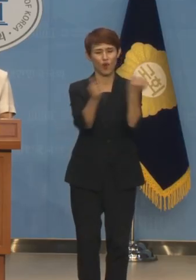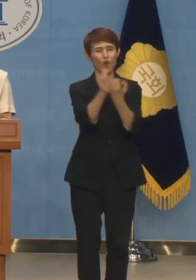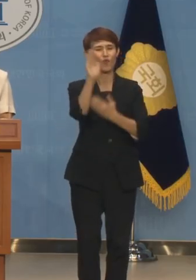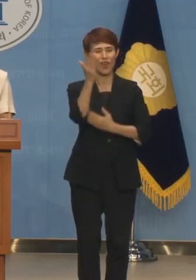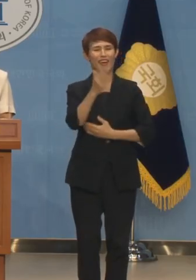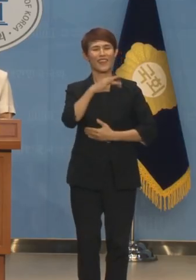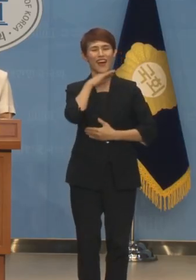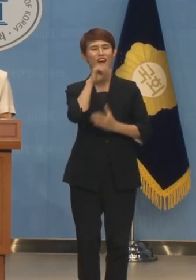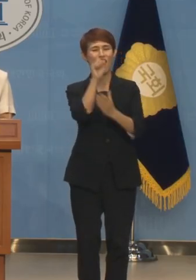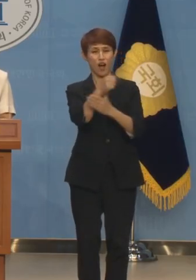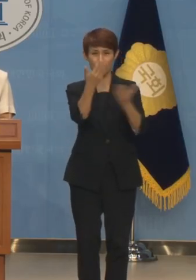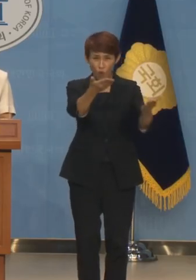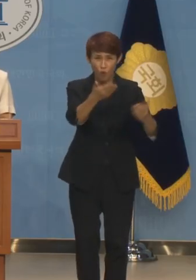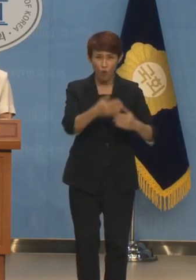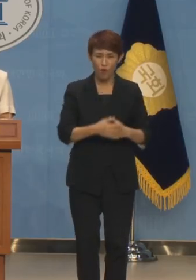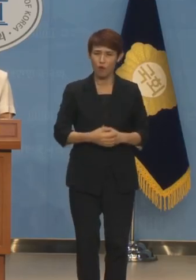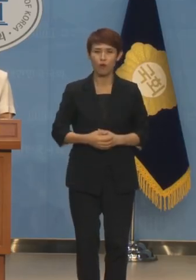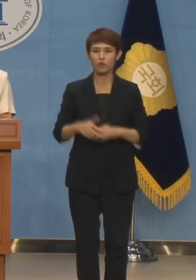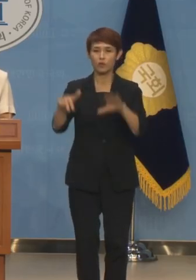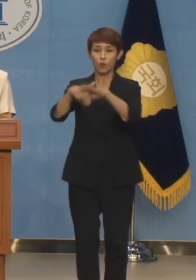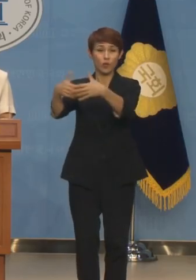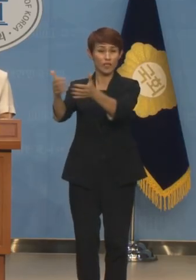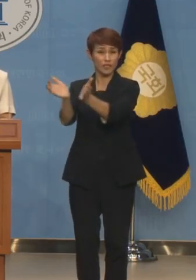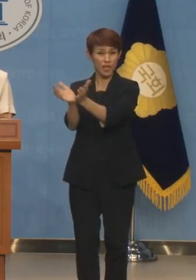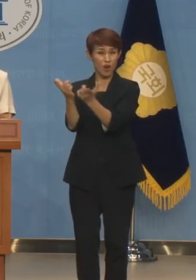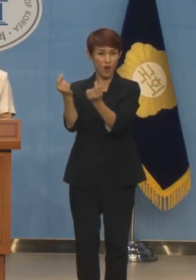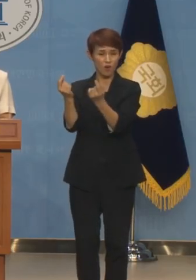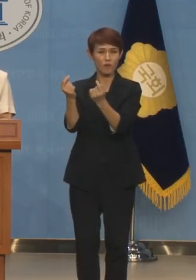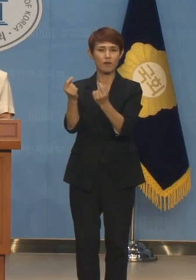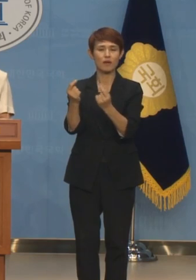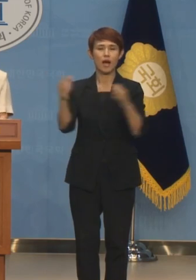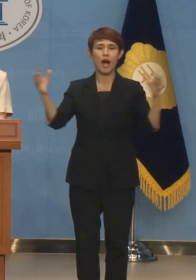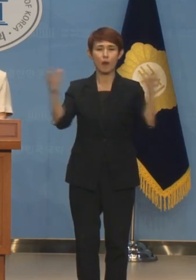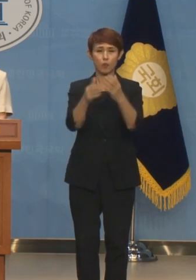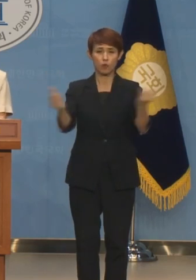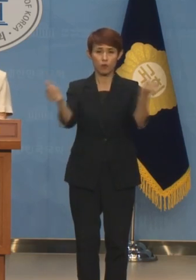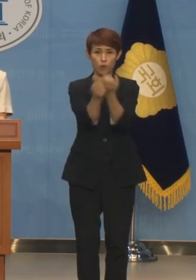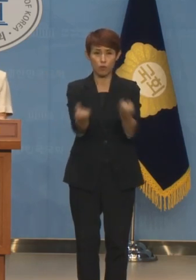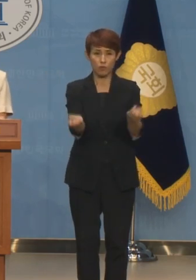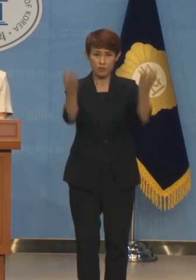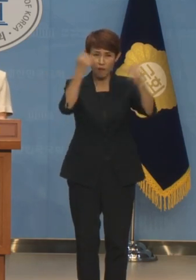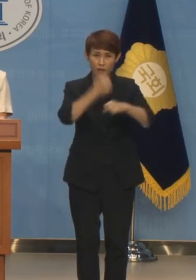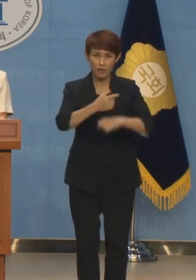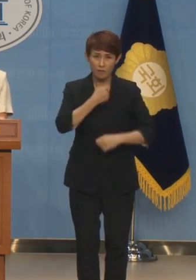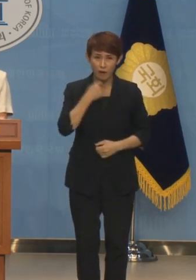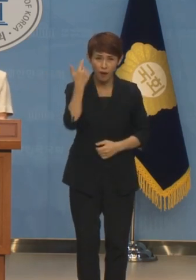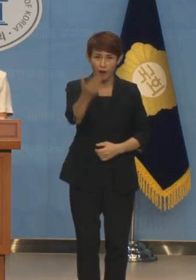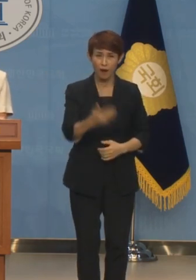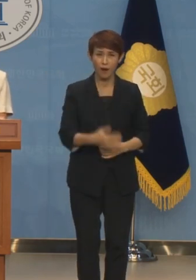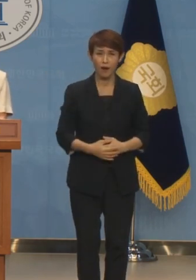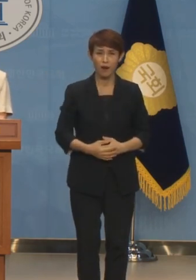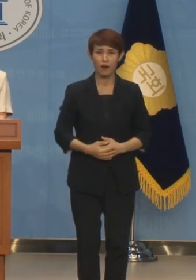아니면 어느 종교단체처럼 국가 차원 합동 결혼식이라도 열어주려나요?